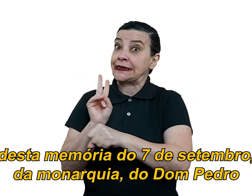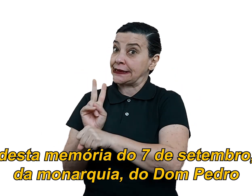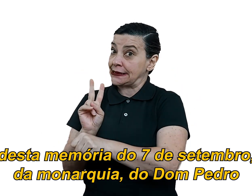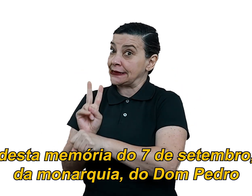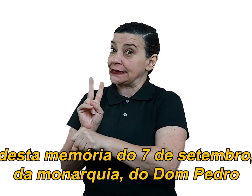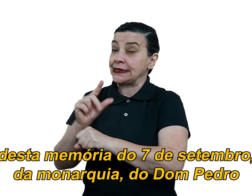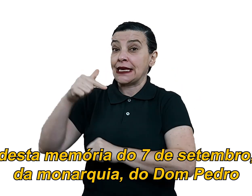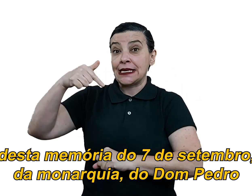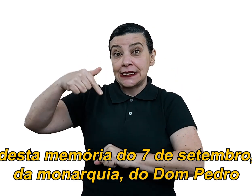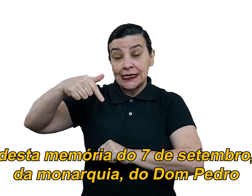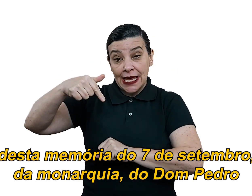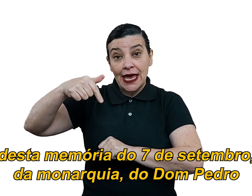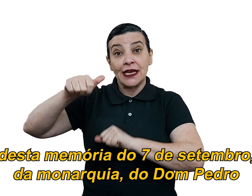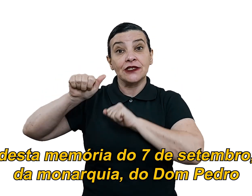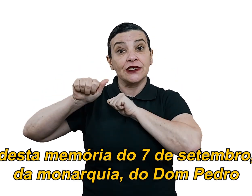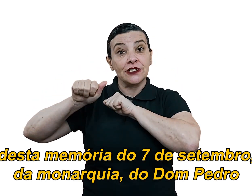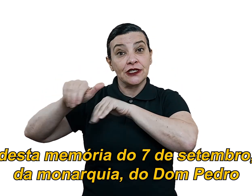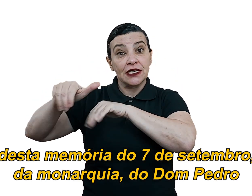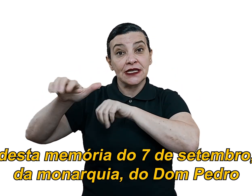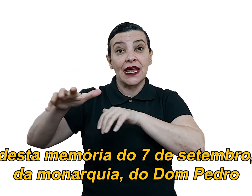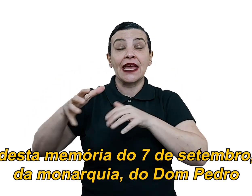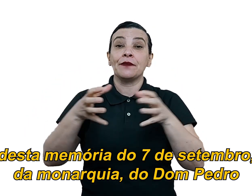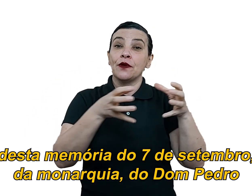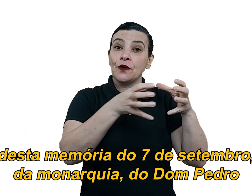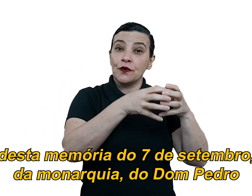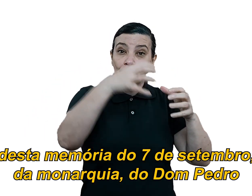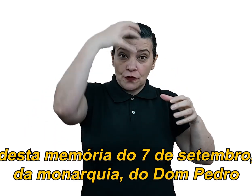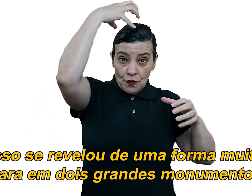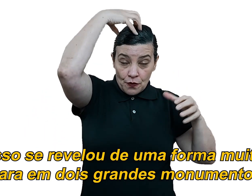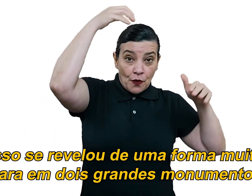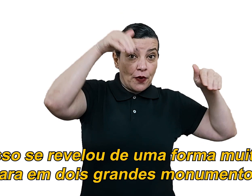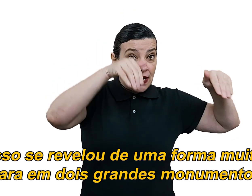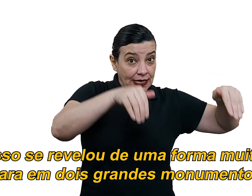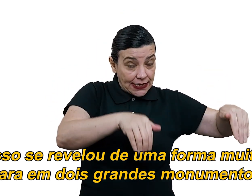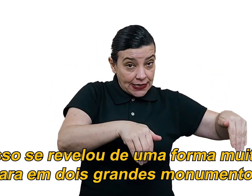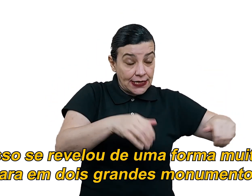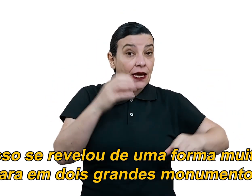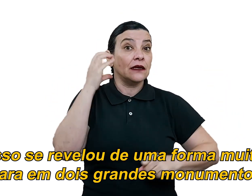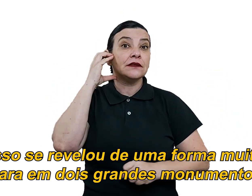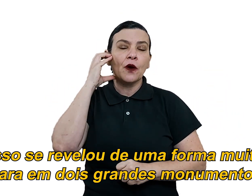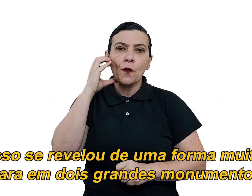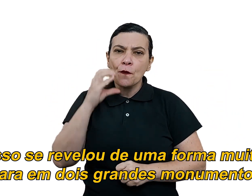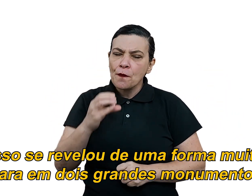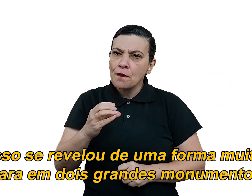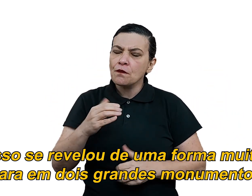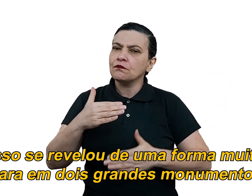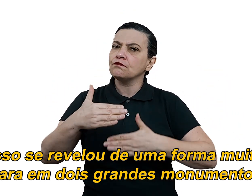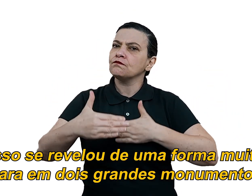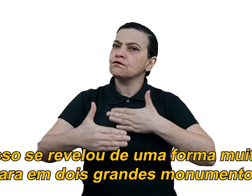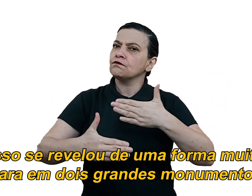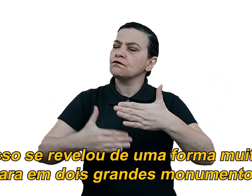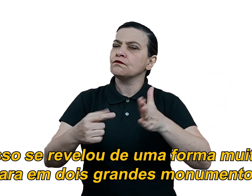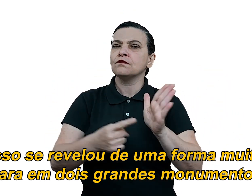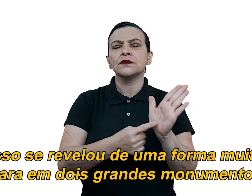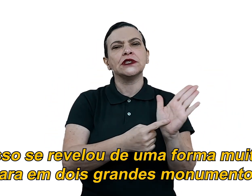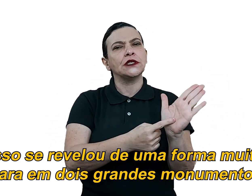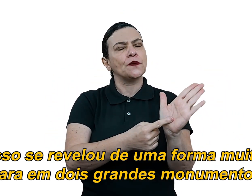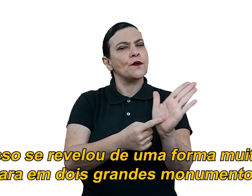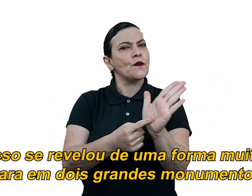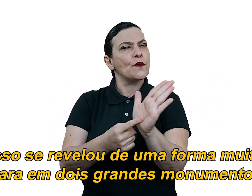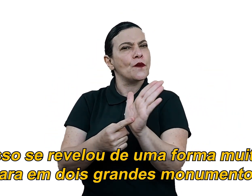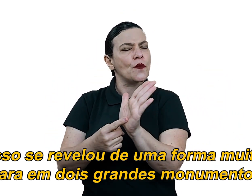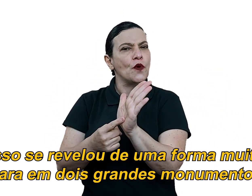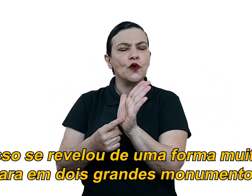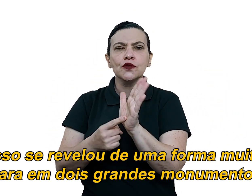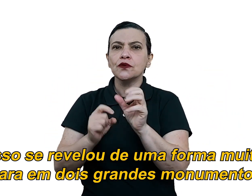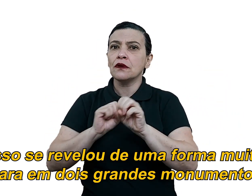do 7 de setembro, da monarquia, do Dom Pedro, isso se revelou de